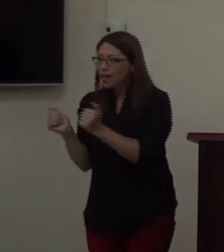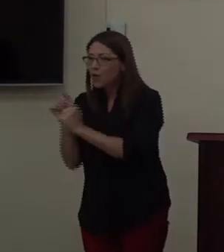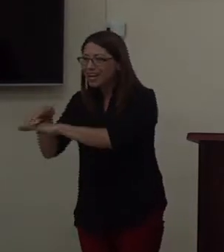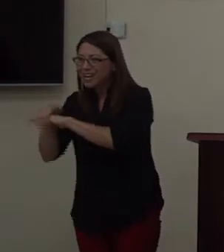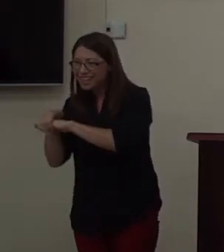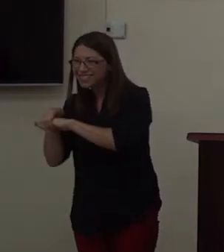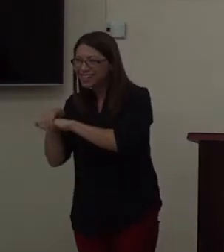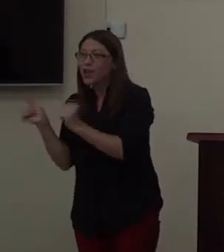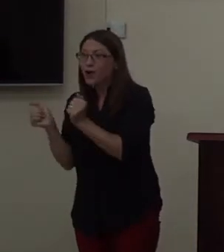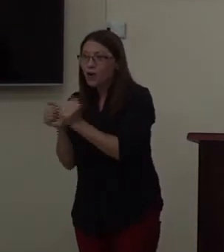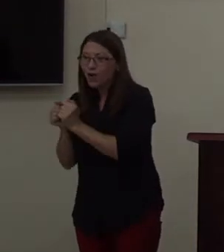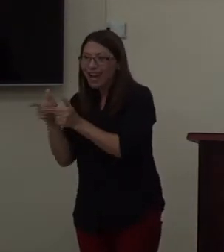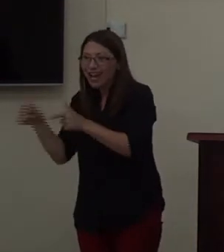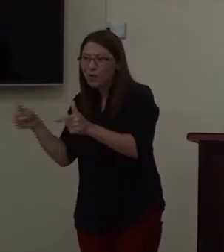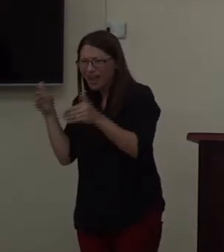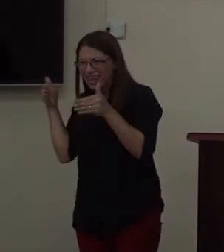inglés,